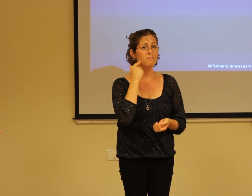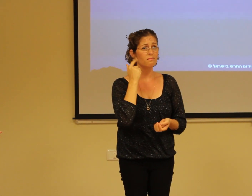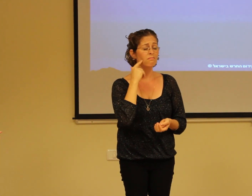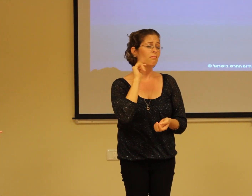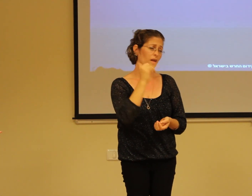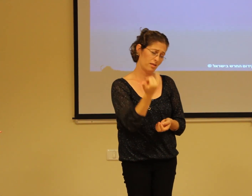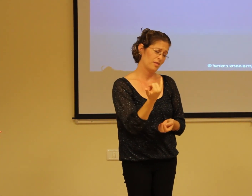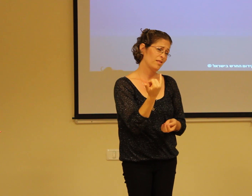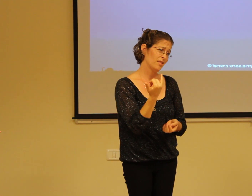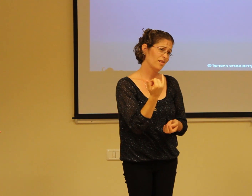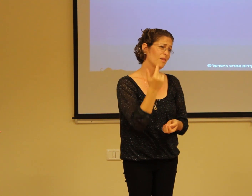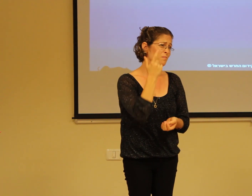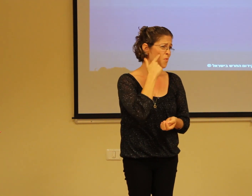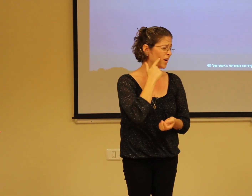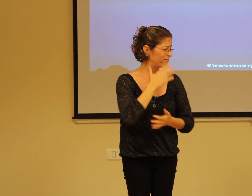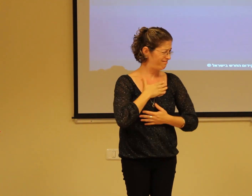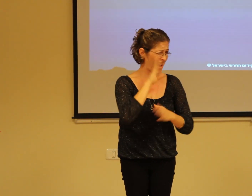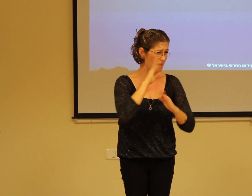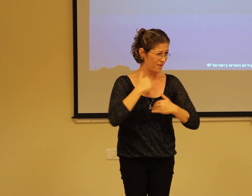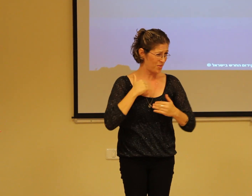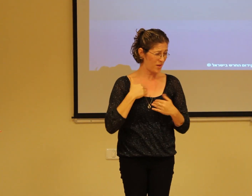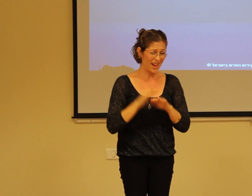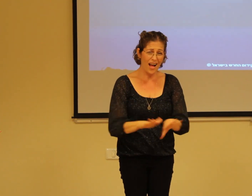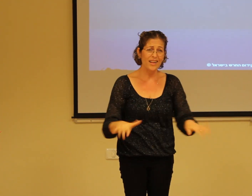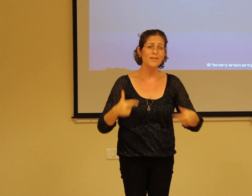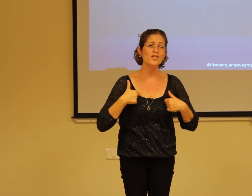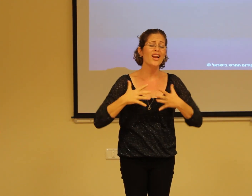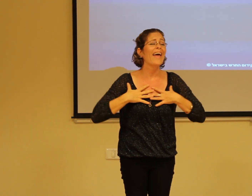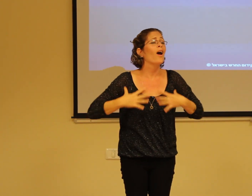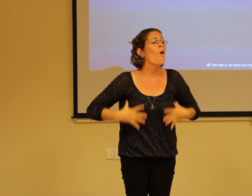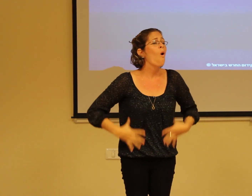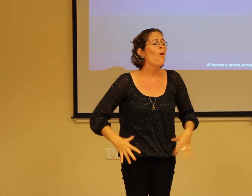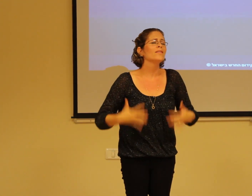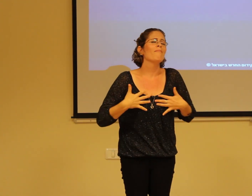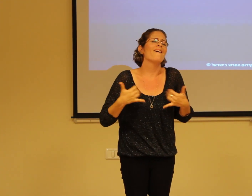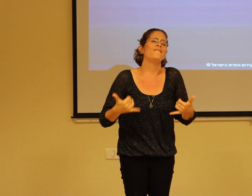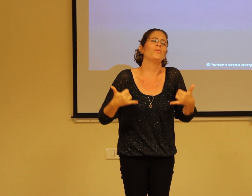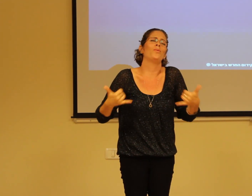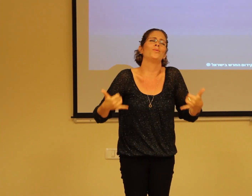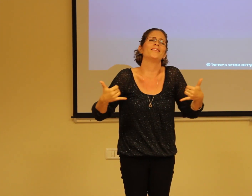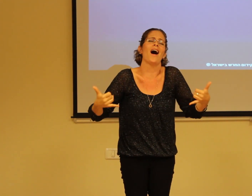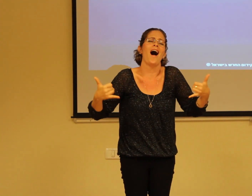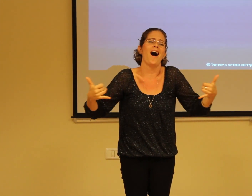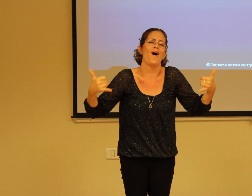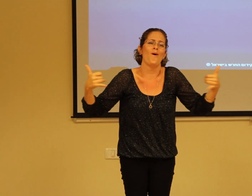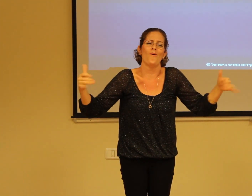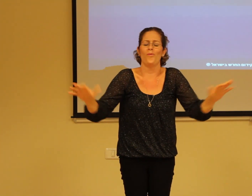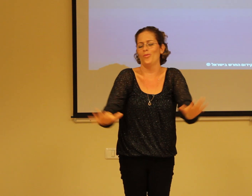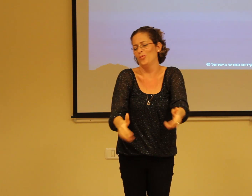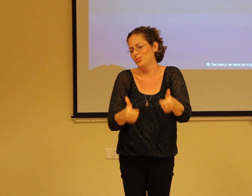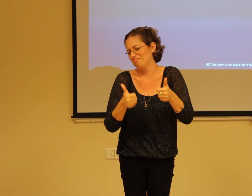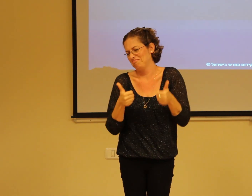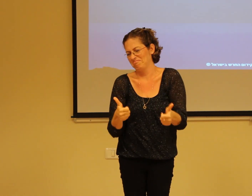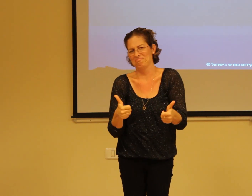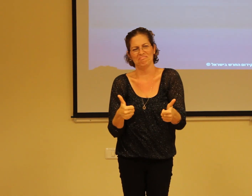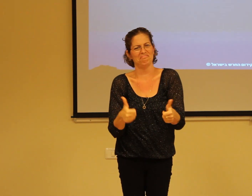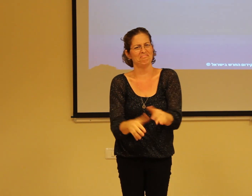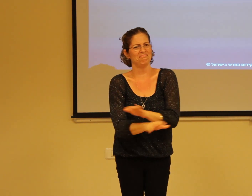תינוקות בוכים, ודאי שבוכים. ותאמינו לי, אצלי הילדים אפילו צרכו, הריאות שלהם היו מאוד מאוד מפותחות, וצרכו